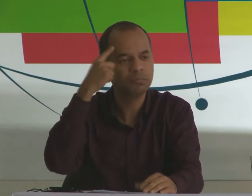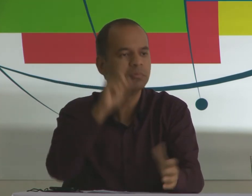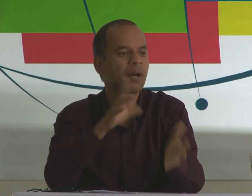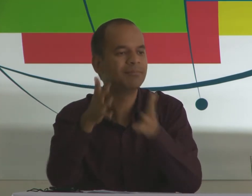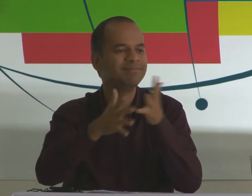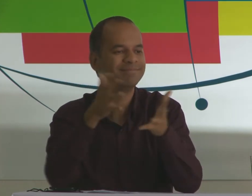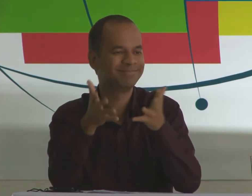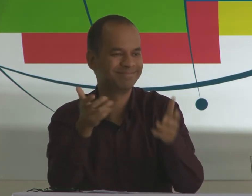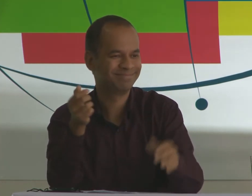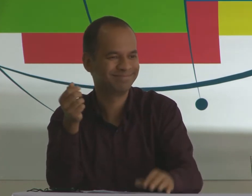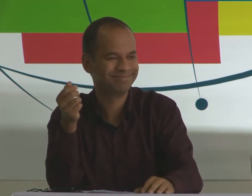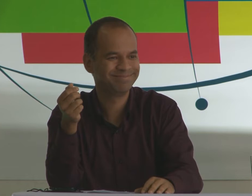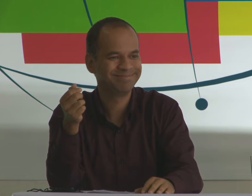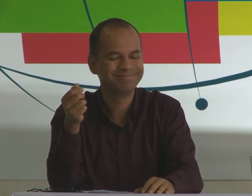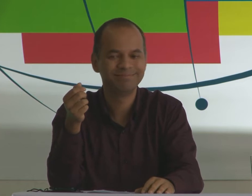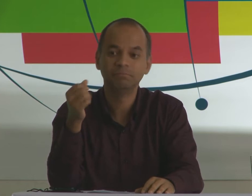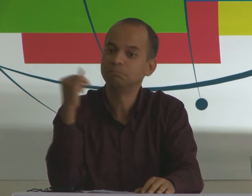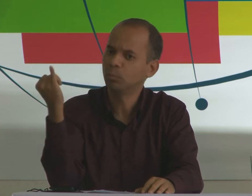os surdos, né?